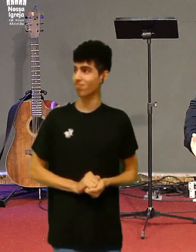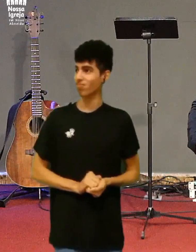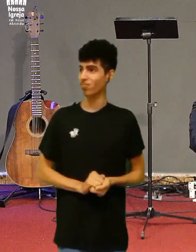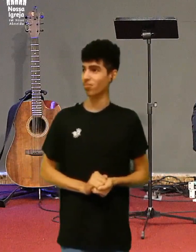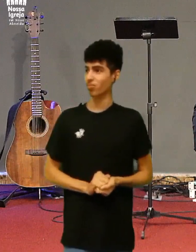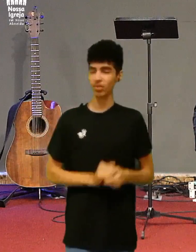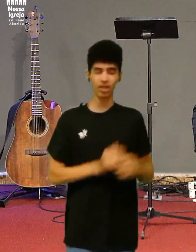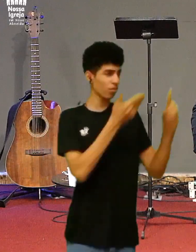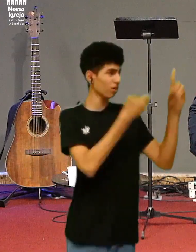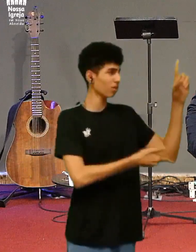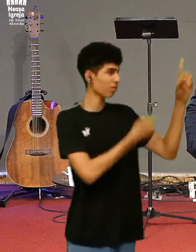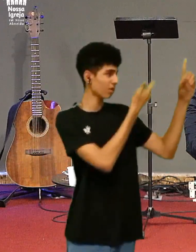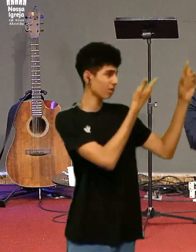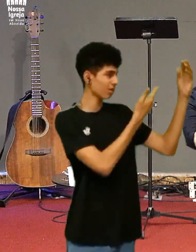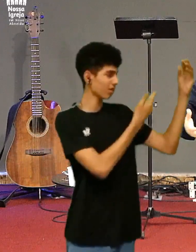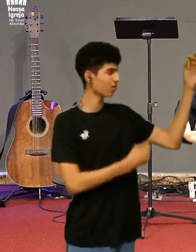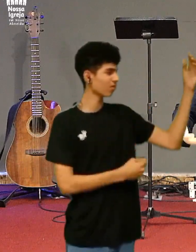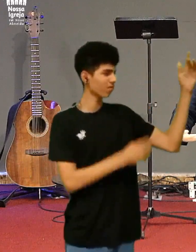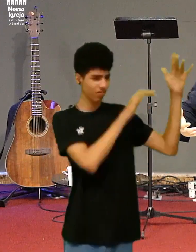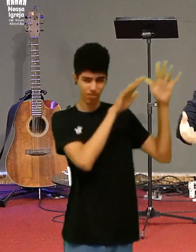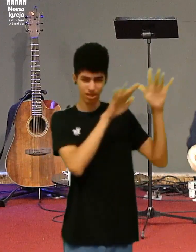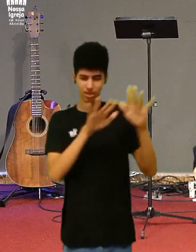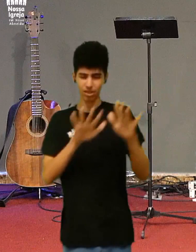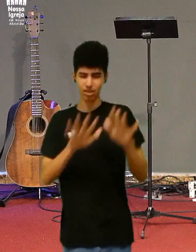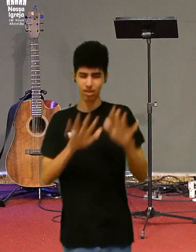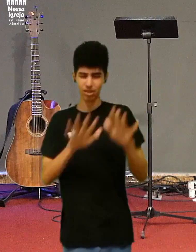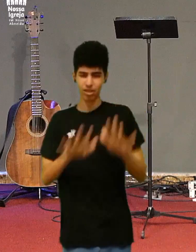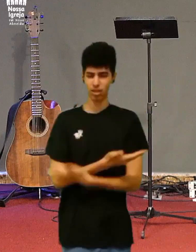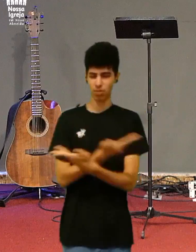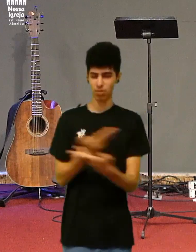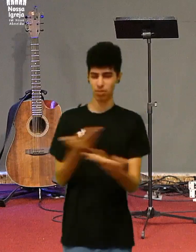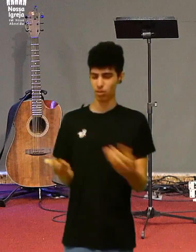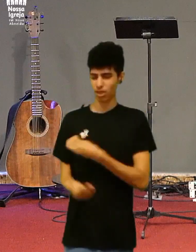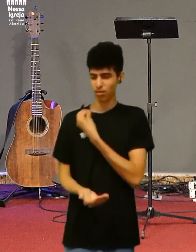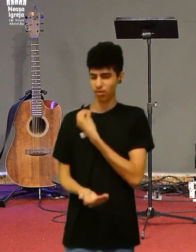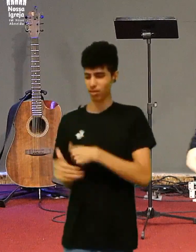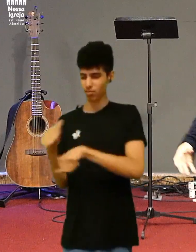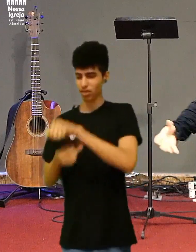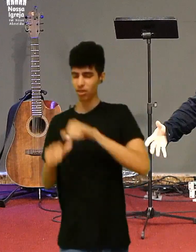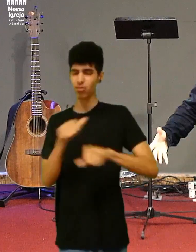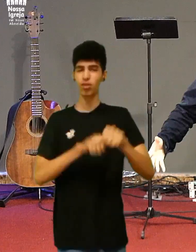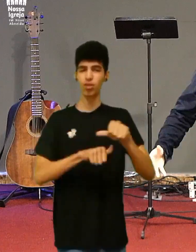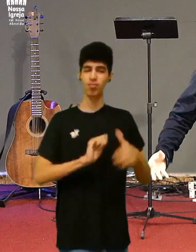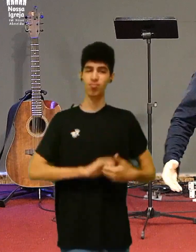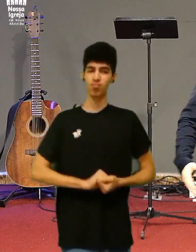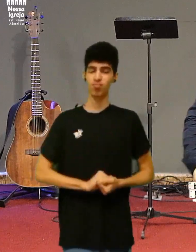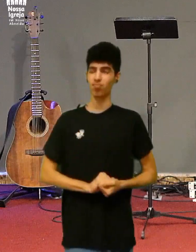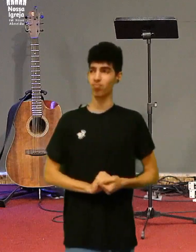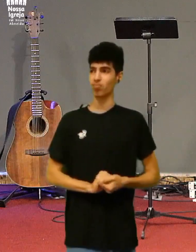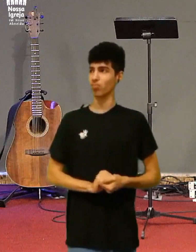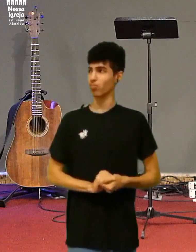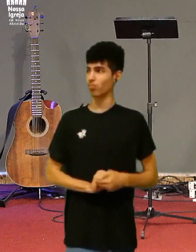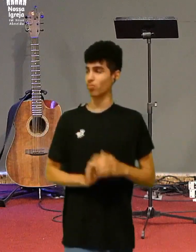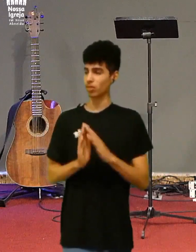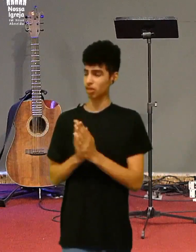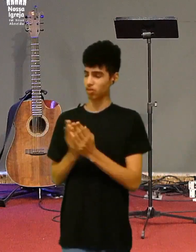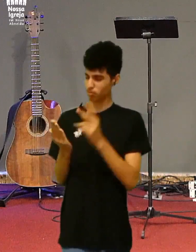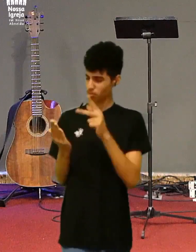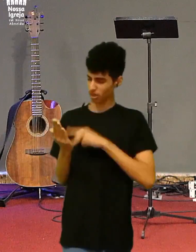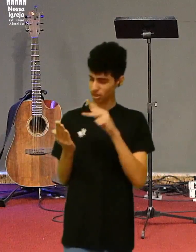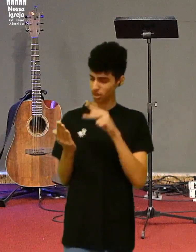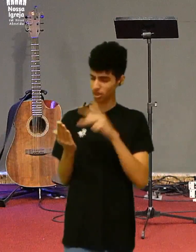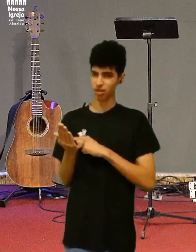vem e reaviva um lugar. Eu tenho lido relatos, meus irmãos, de bares